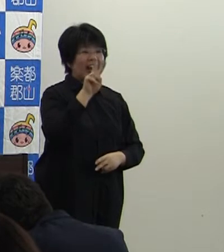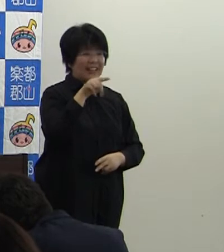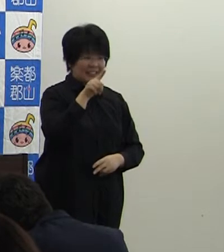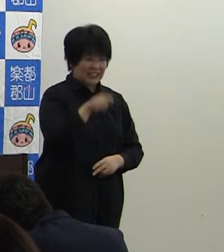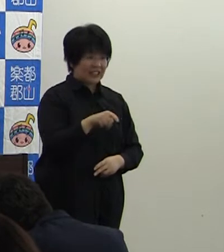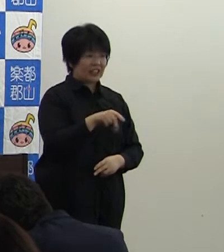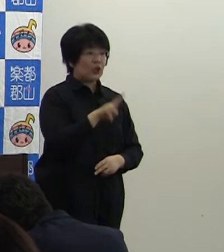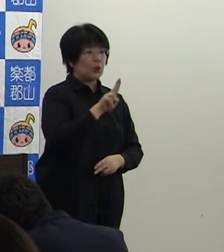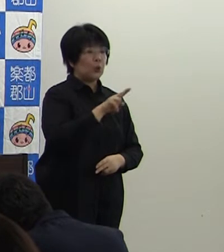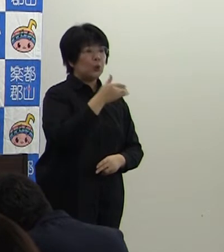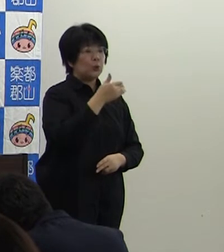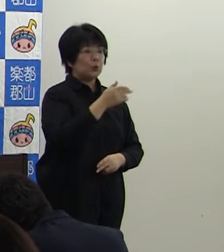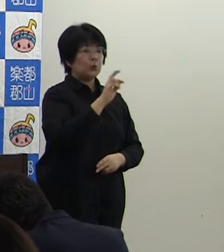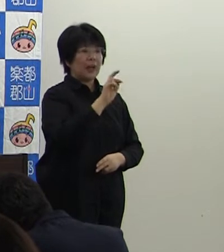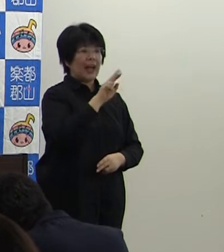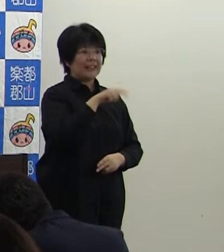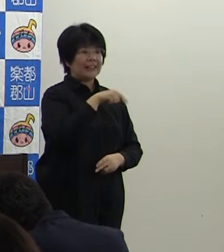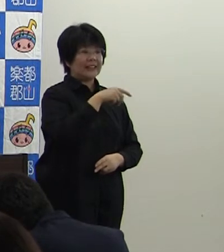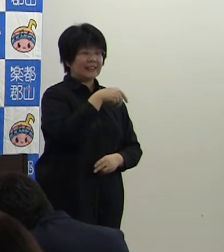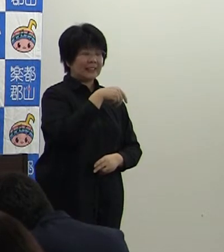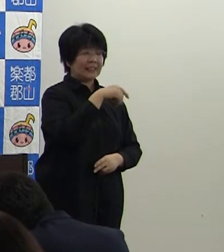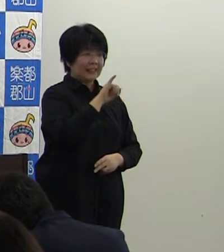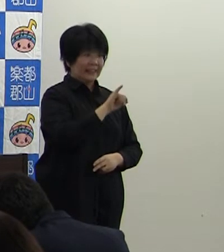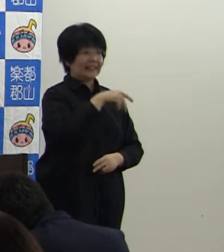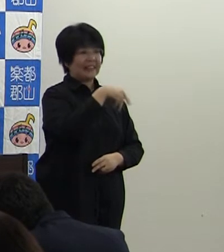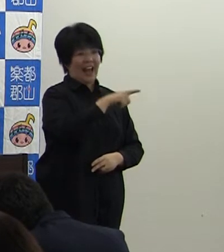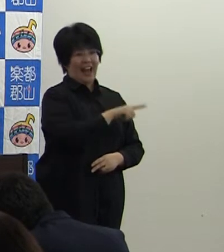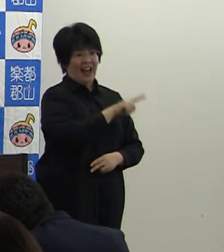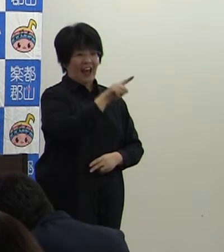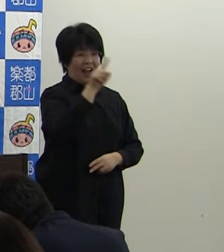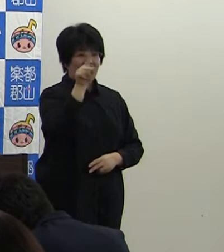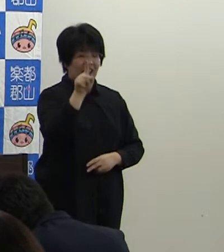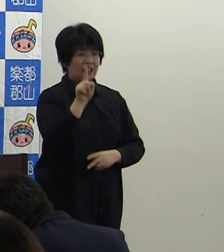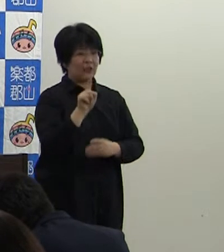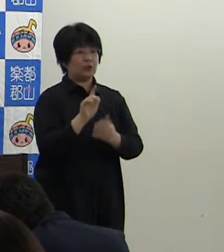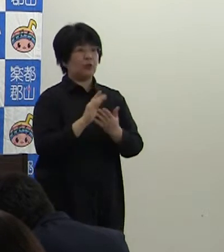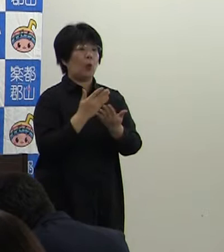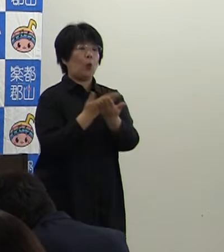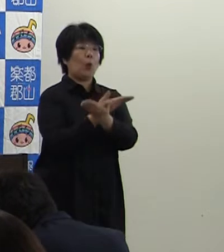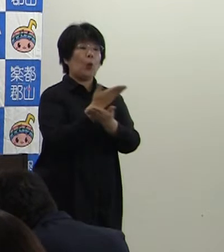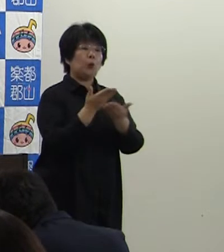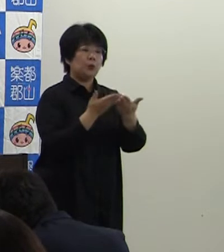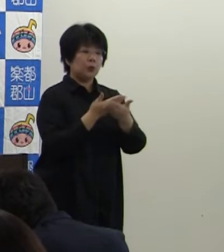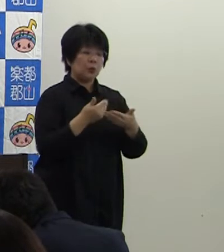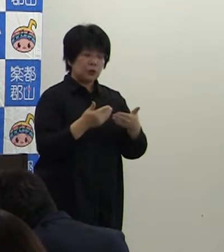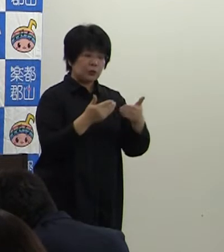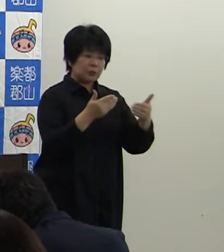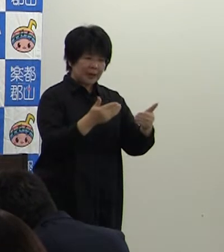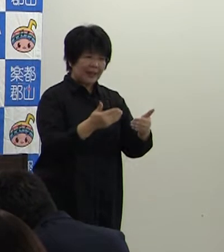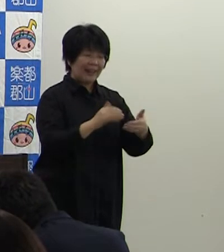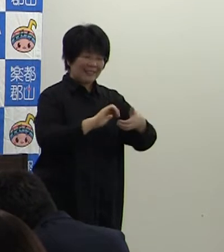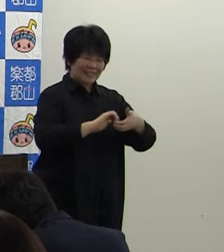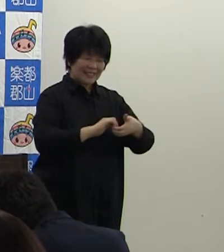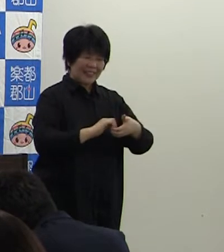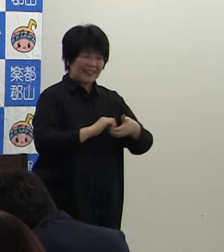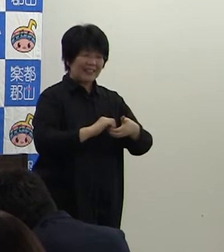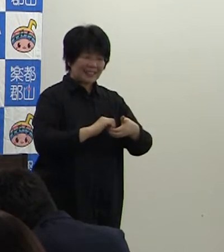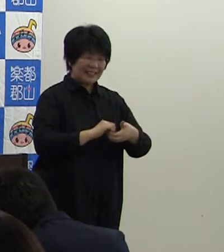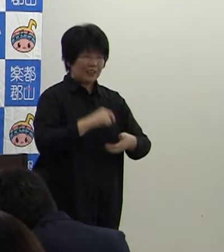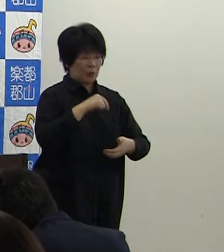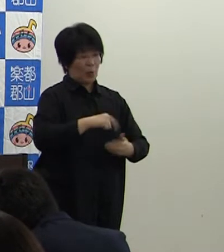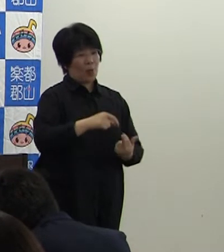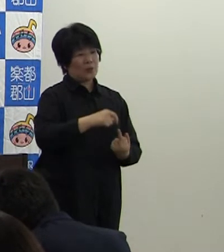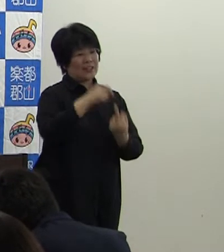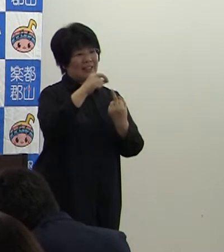ですね、こうした国々とコミュニケーションを図って、できるだけ郡山にを選択いただける